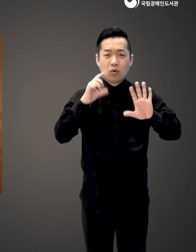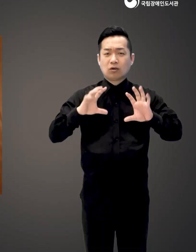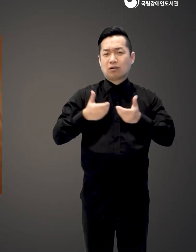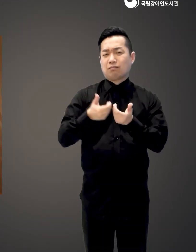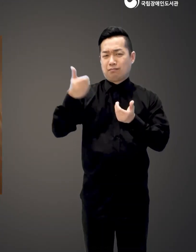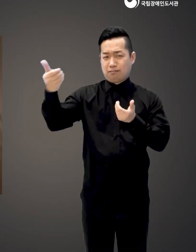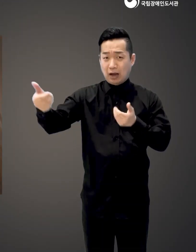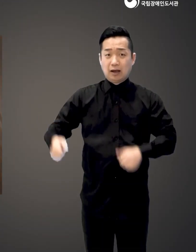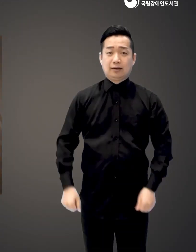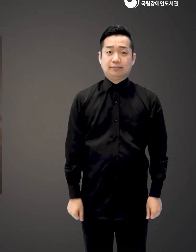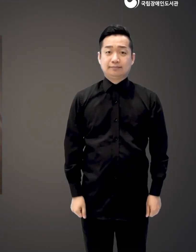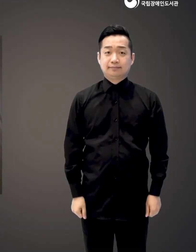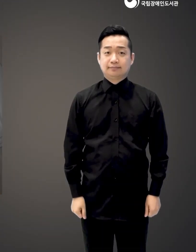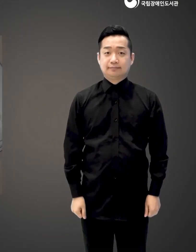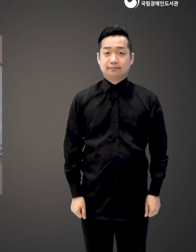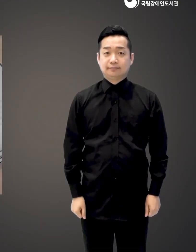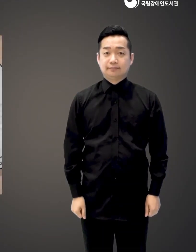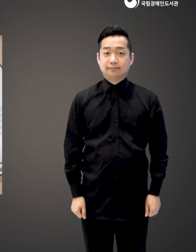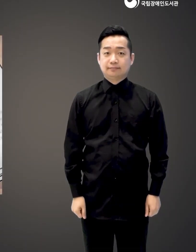떠나게 됩니다.